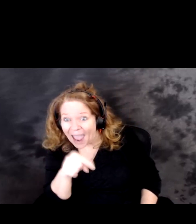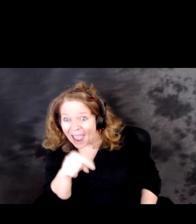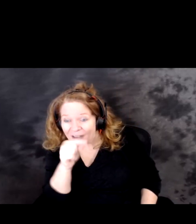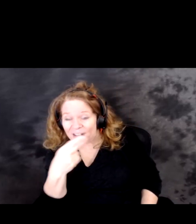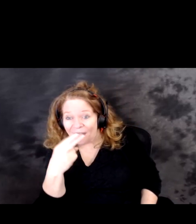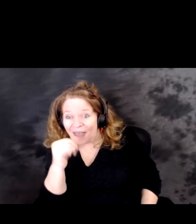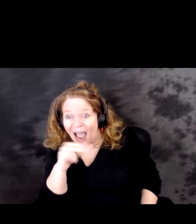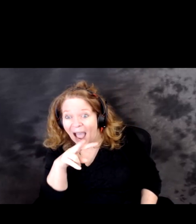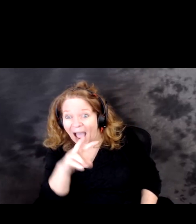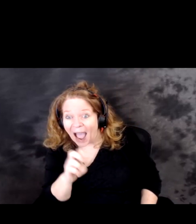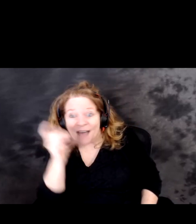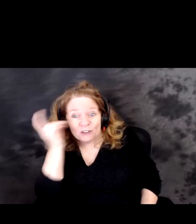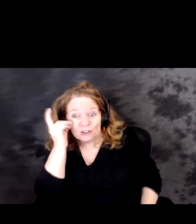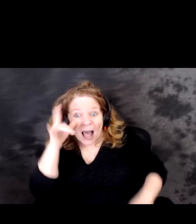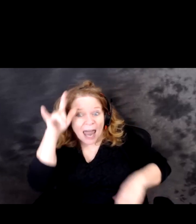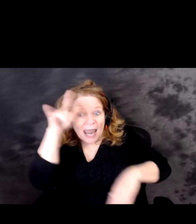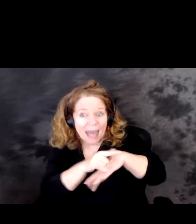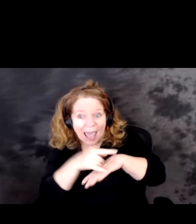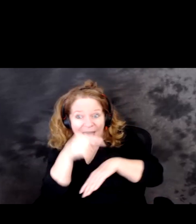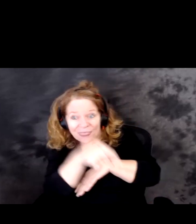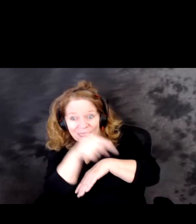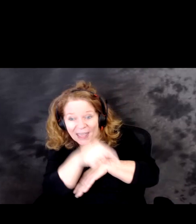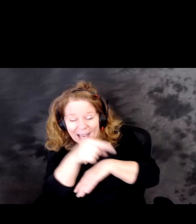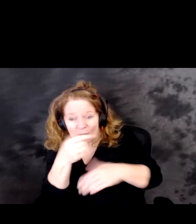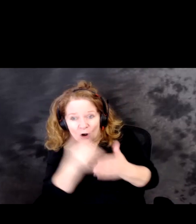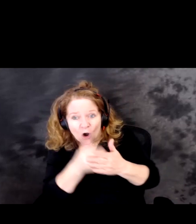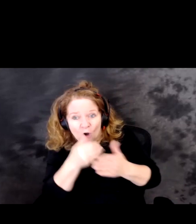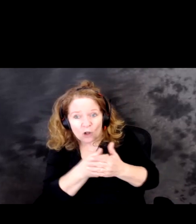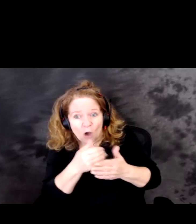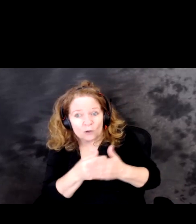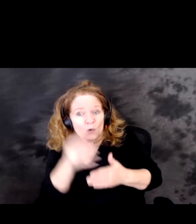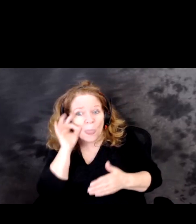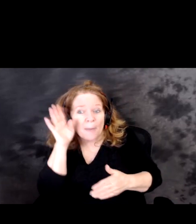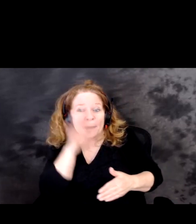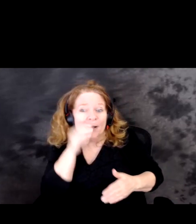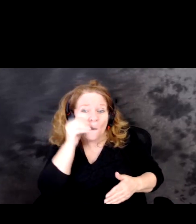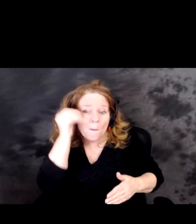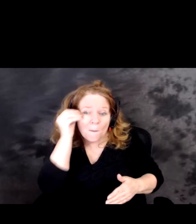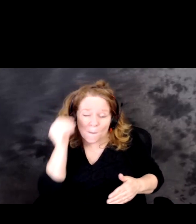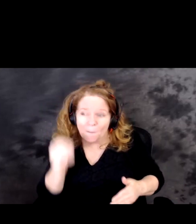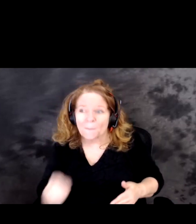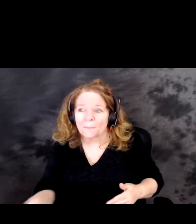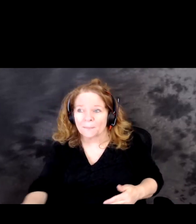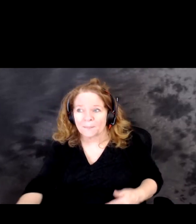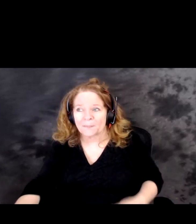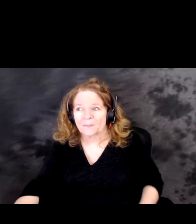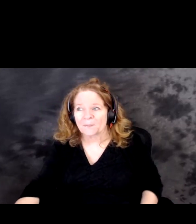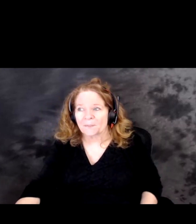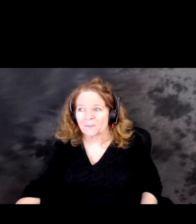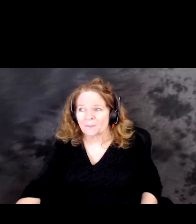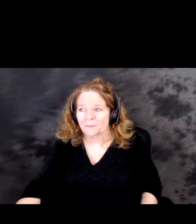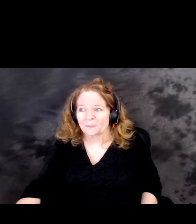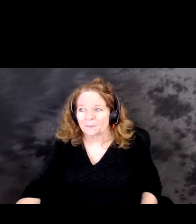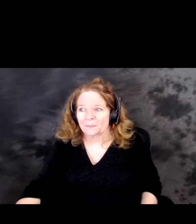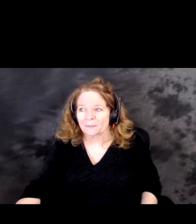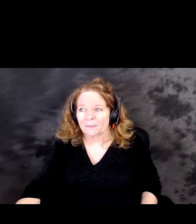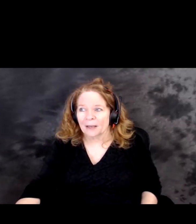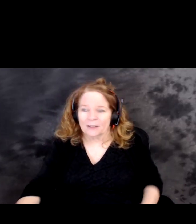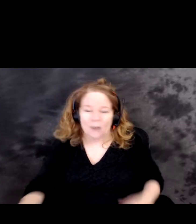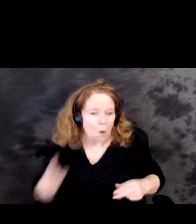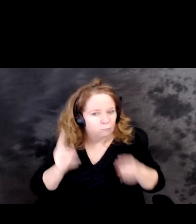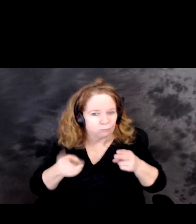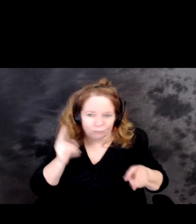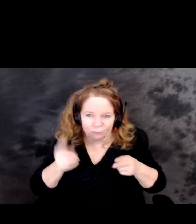¿dónde está colmena? Y Drastic Drake aterriza el avión en la colmena. Al lado de la colmena.